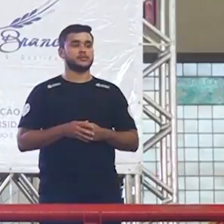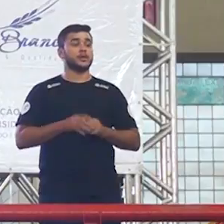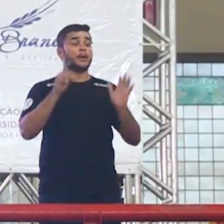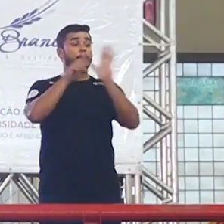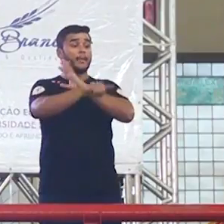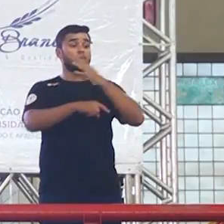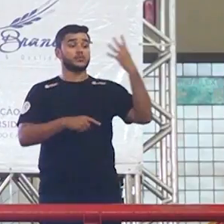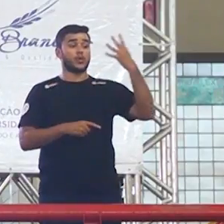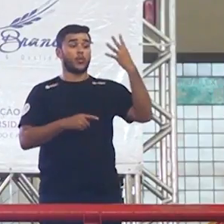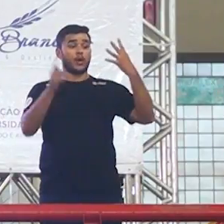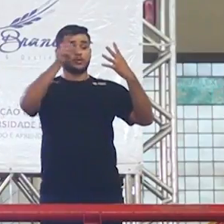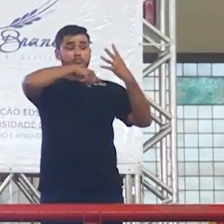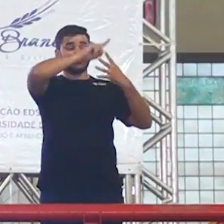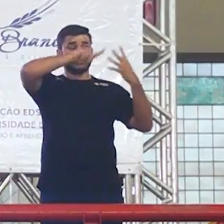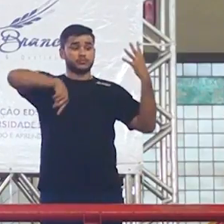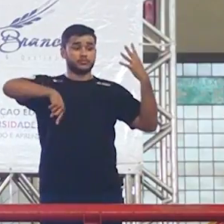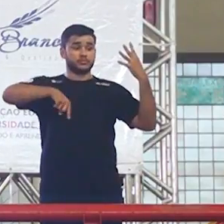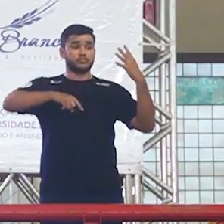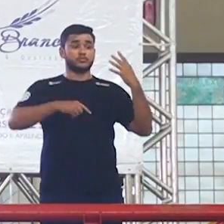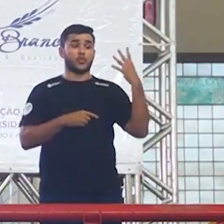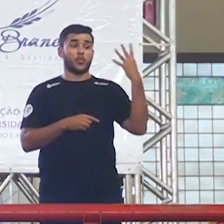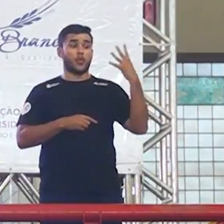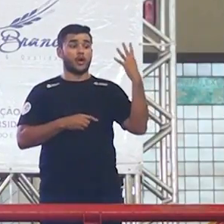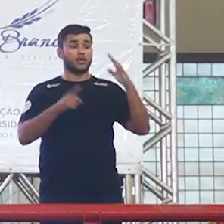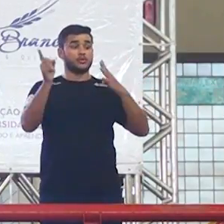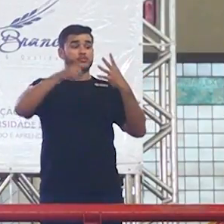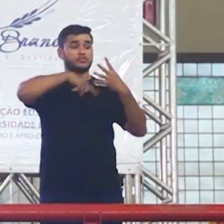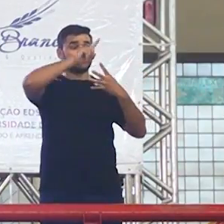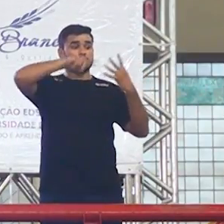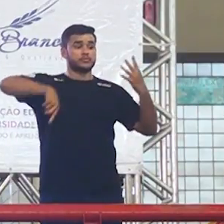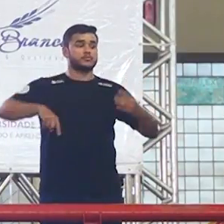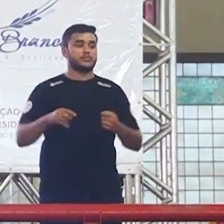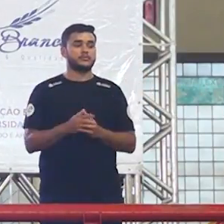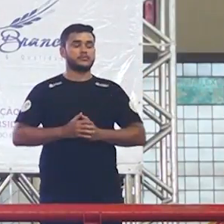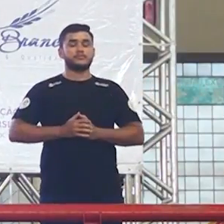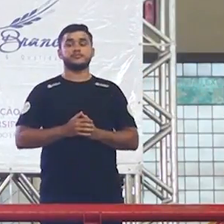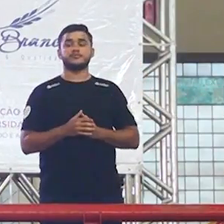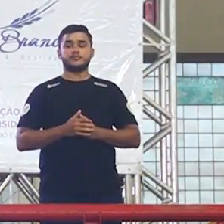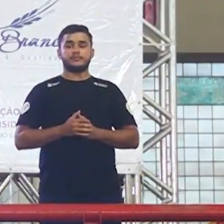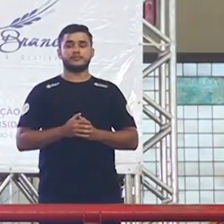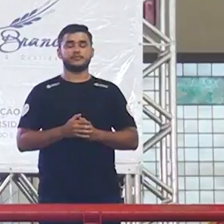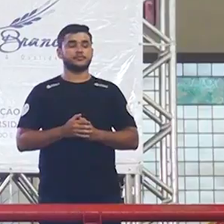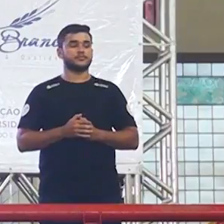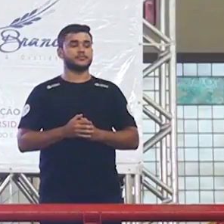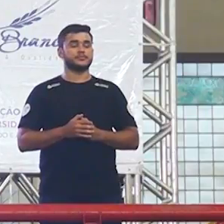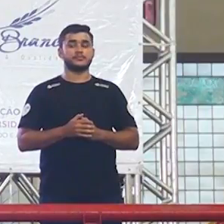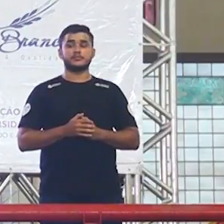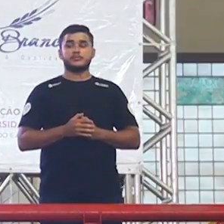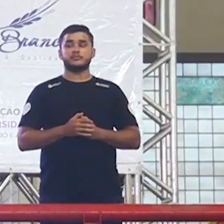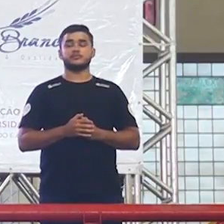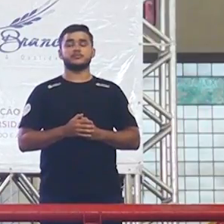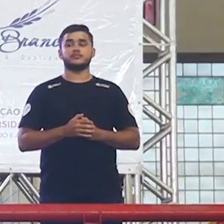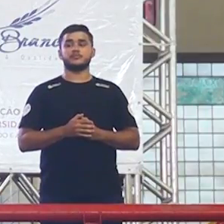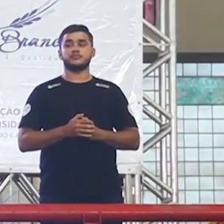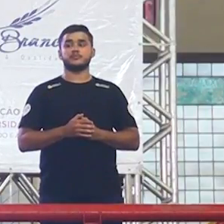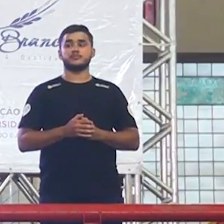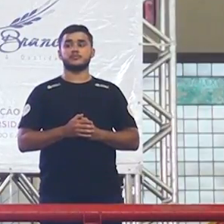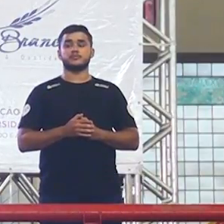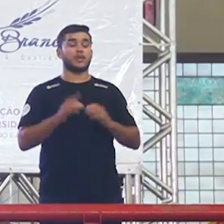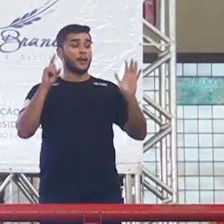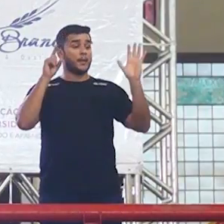incompleta. Tira a questão 4. Ela está incompleta. Ok? Questão